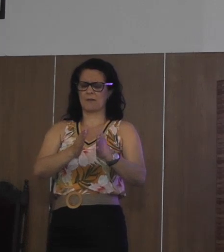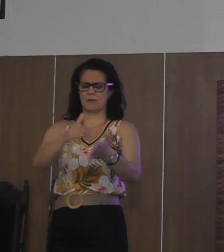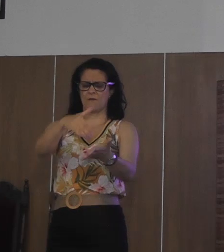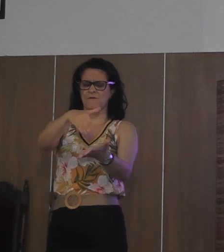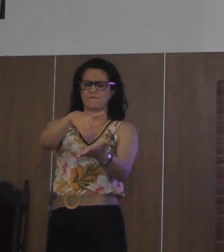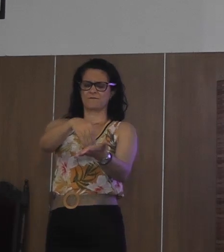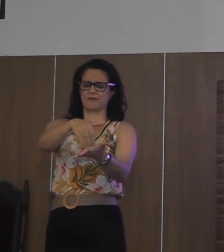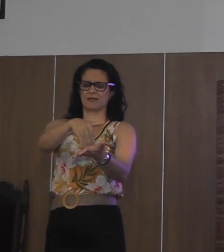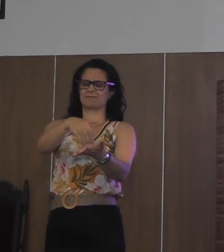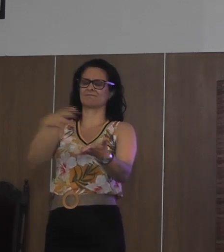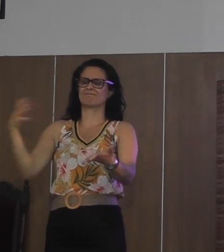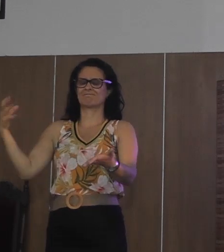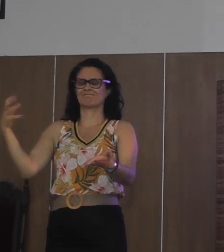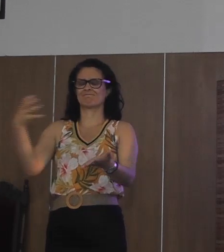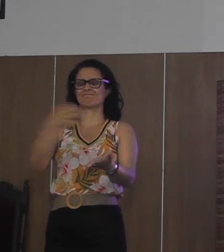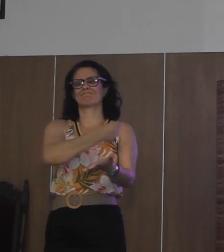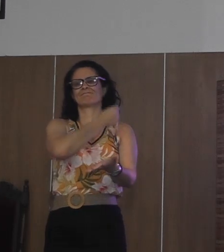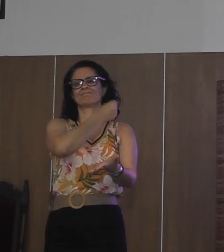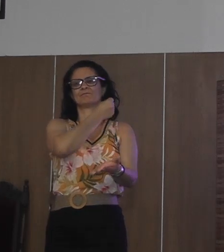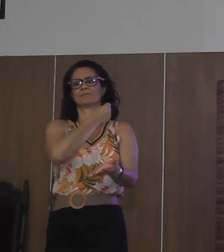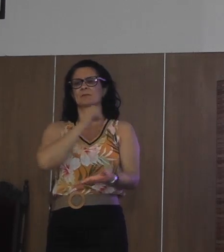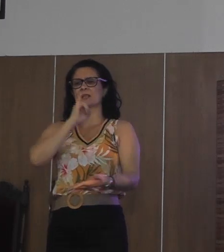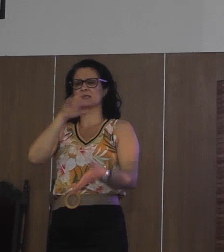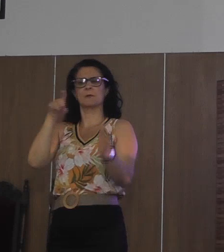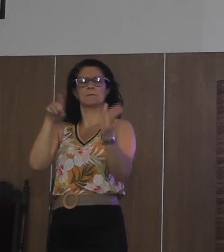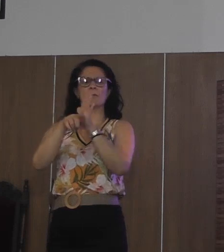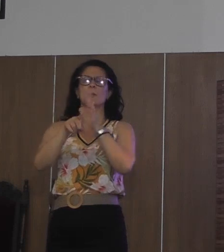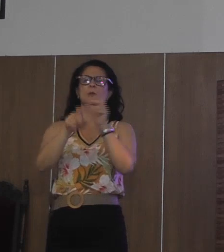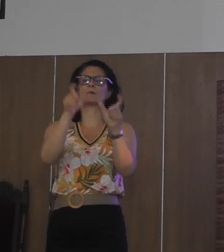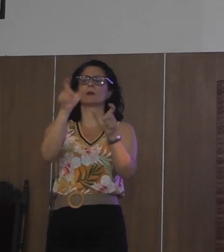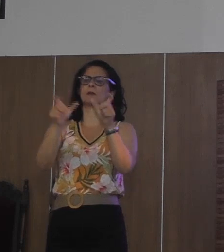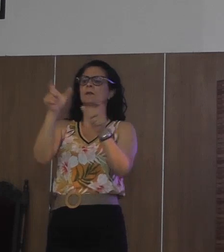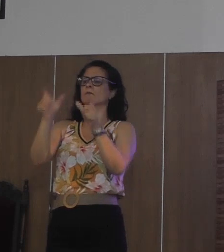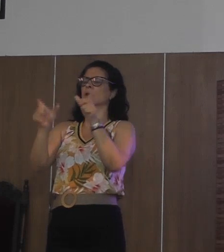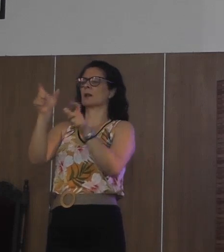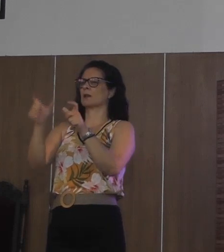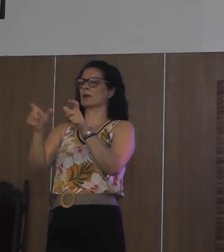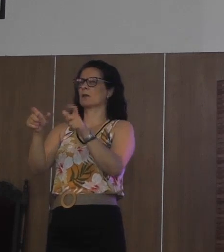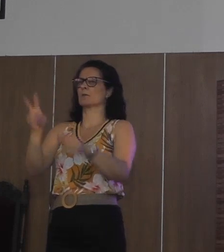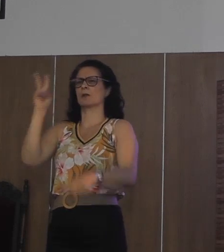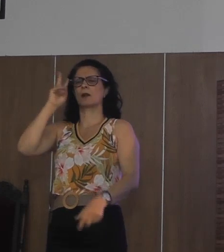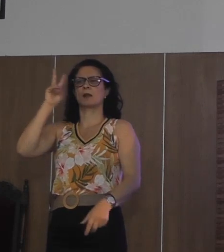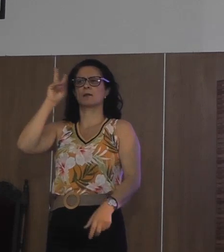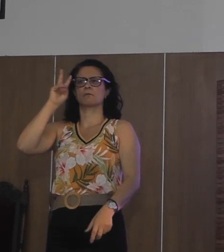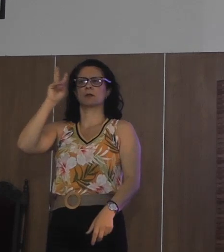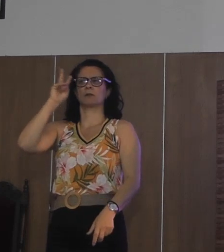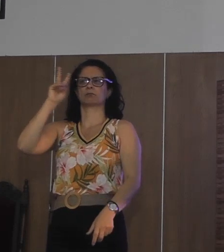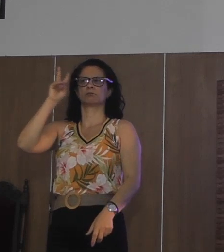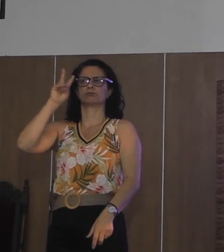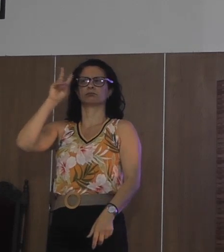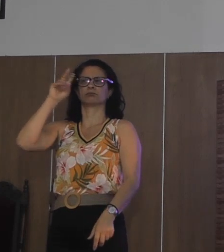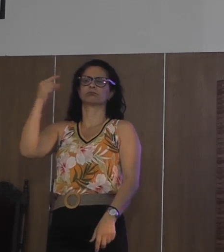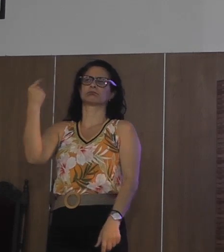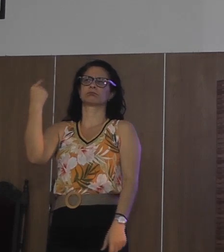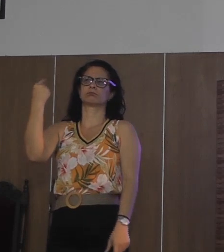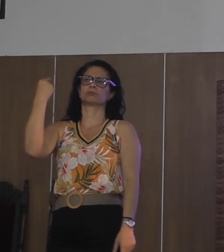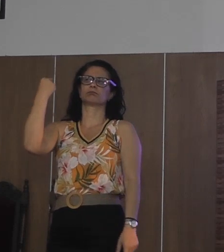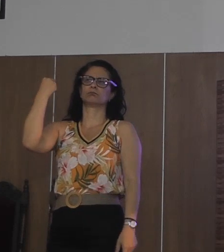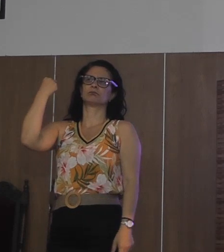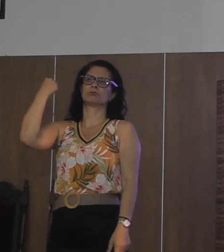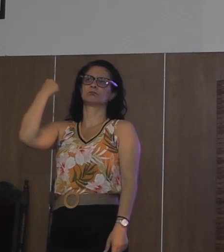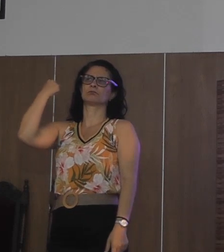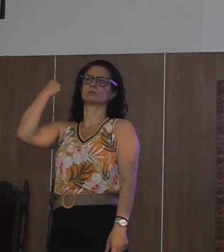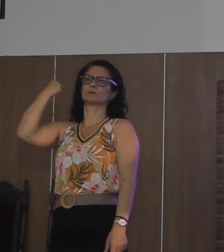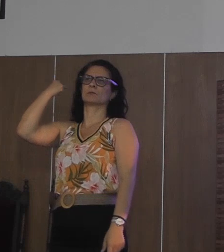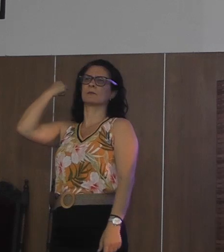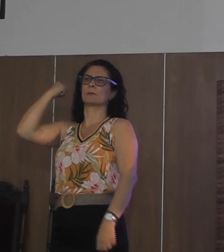Mas se eu perguntasse para cada um, e você que nos assiste também, olhasse aí para trás e fosse relembrar todos